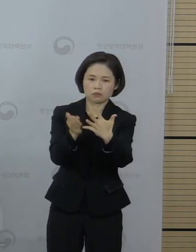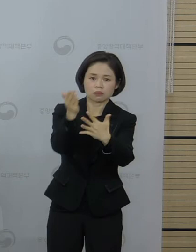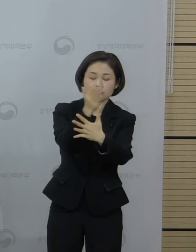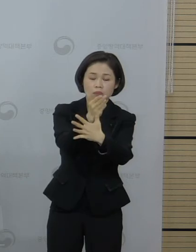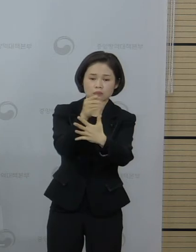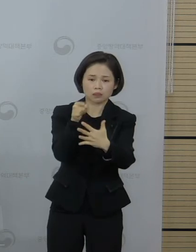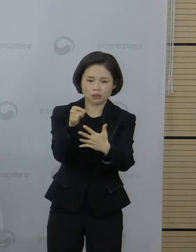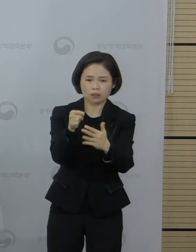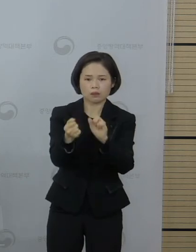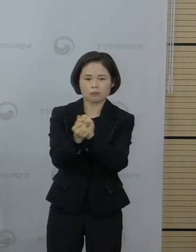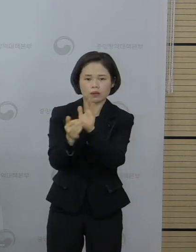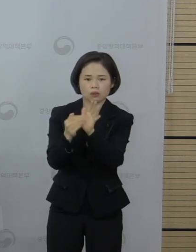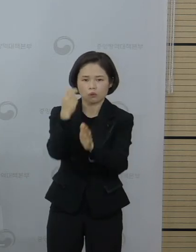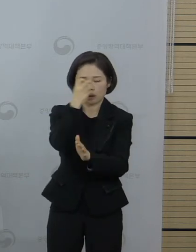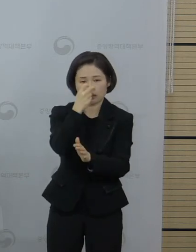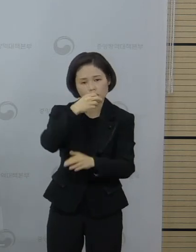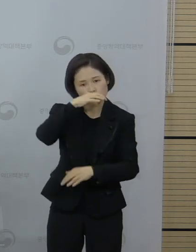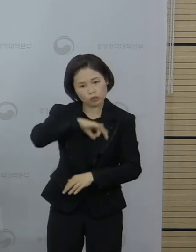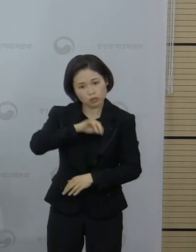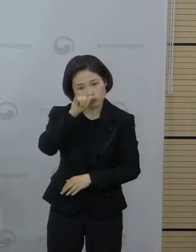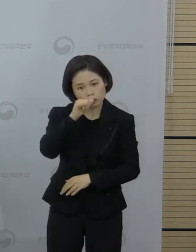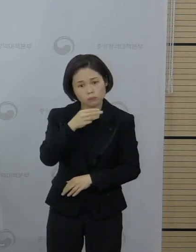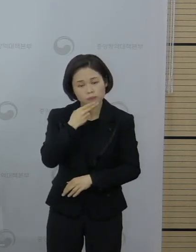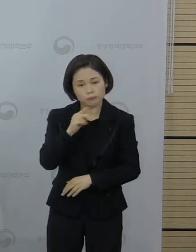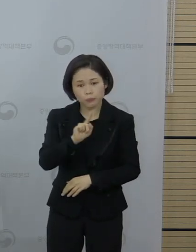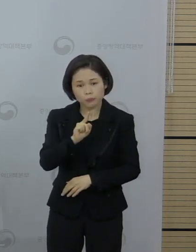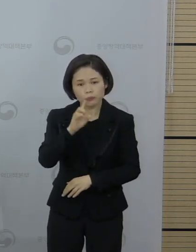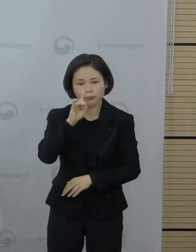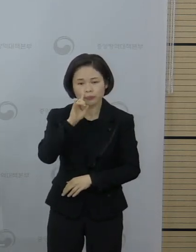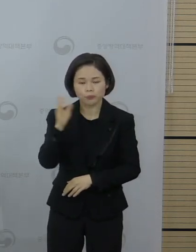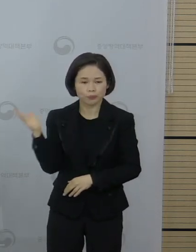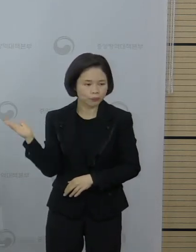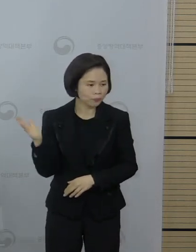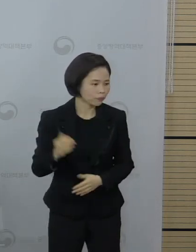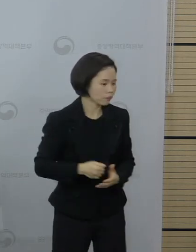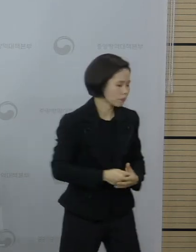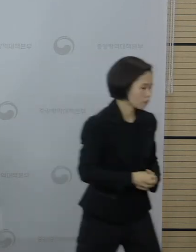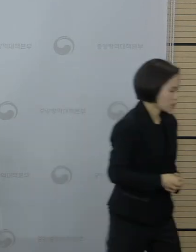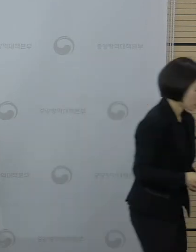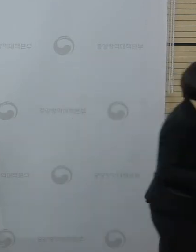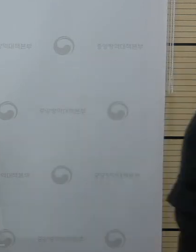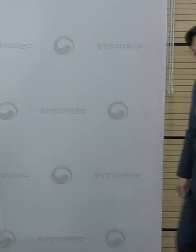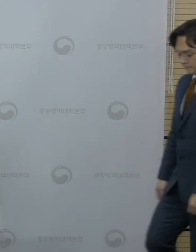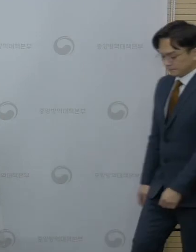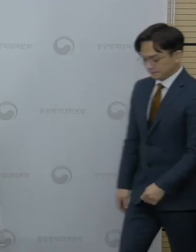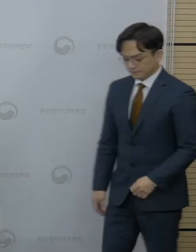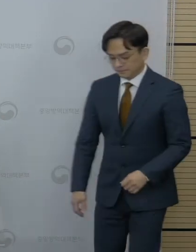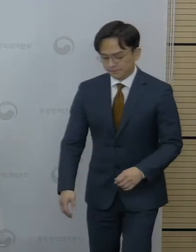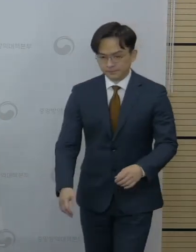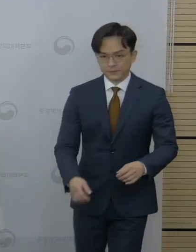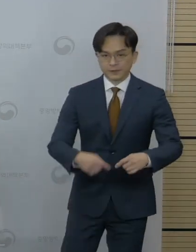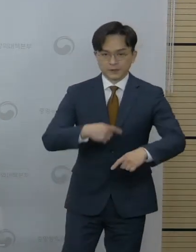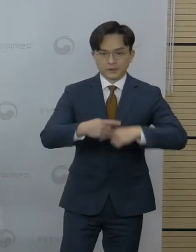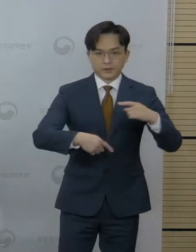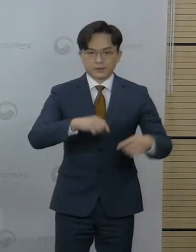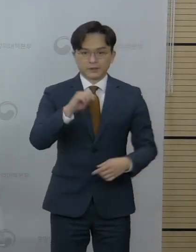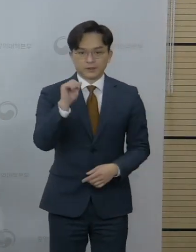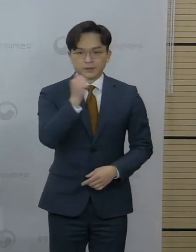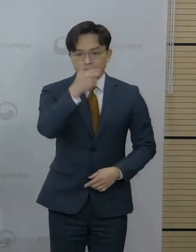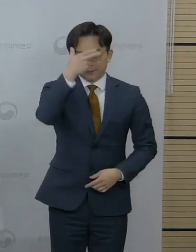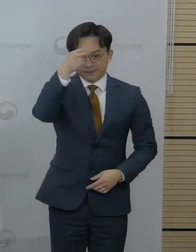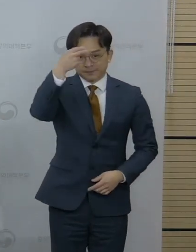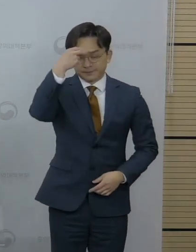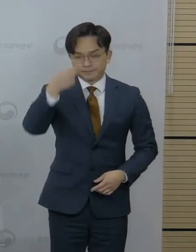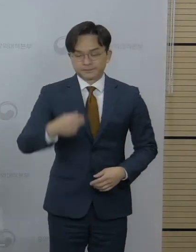생각하는지도 함께 질문 주셨습니다. 네, 저희 방대본은 중대본의